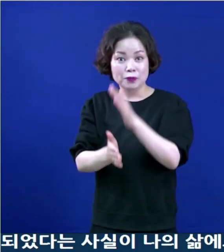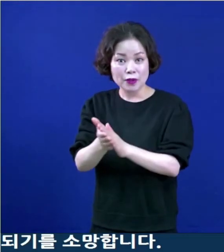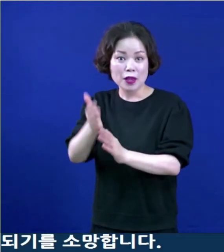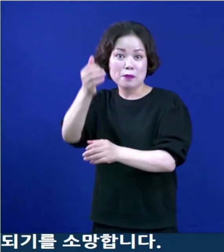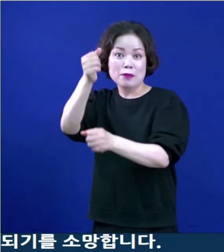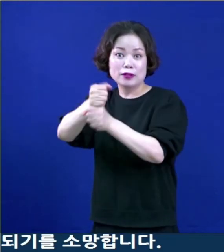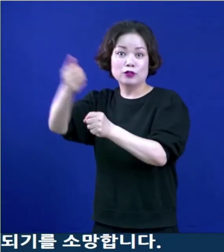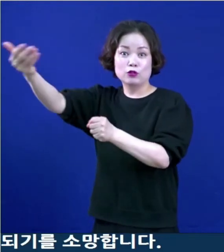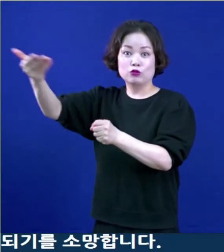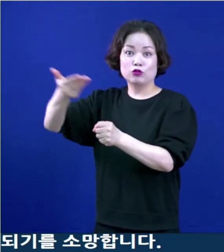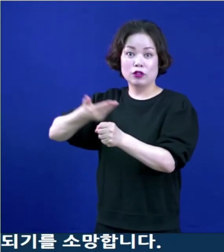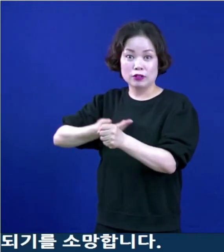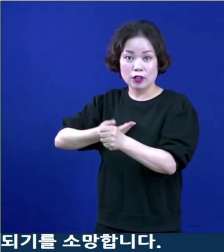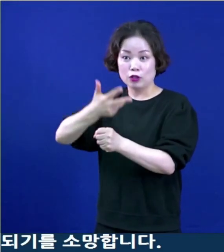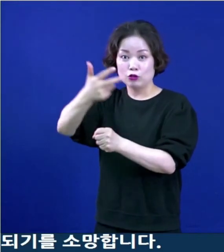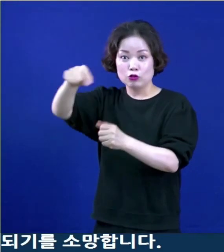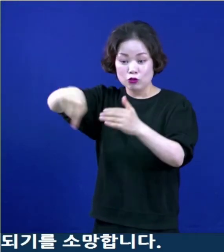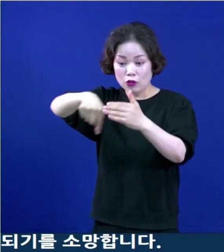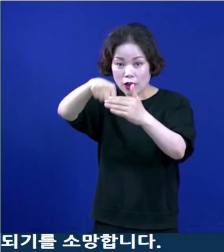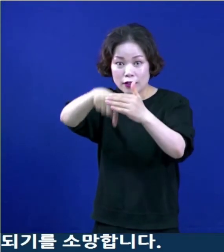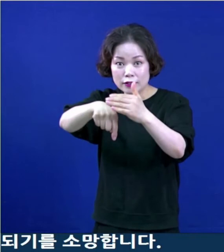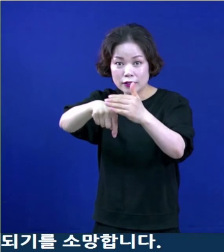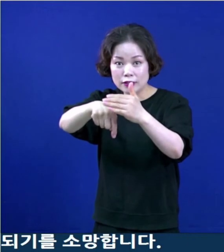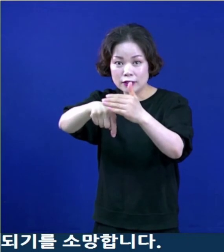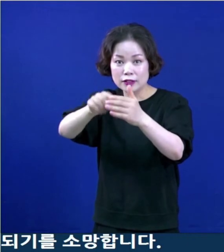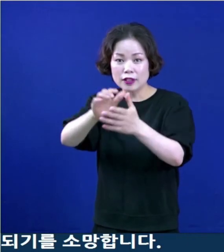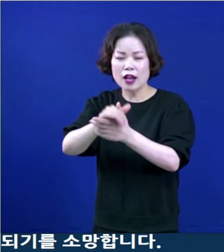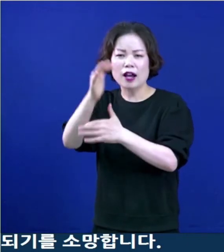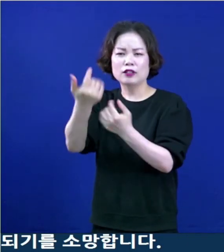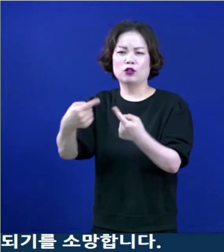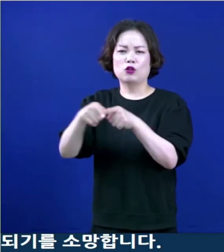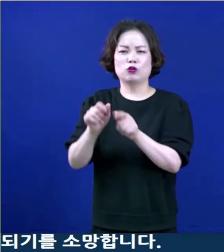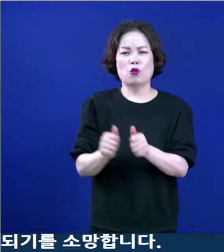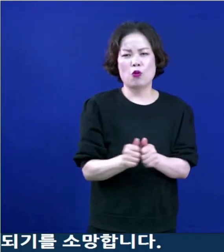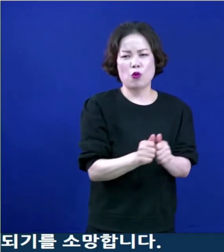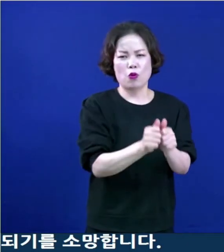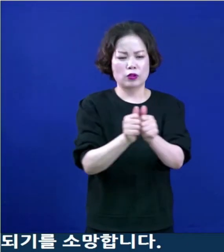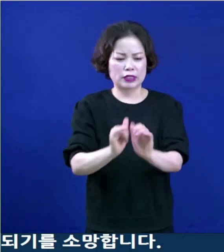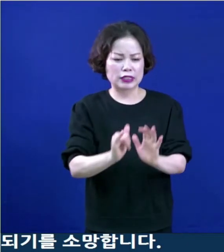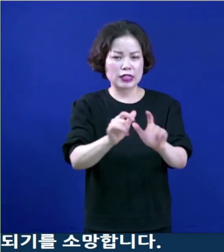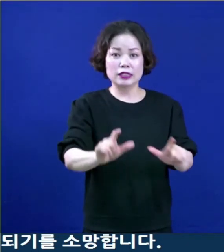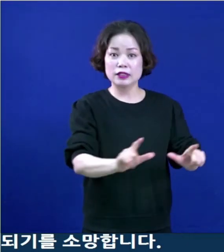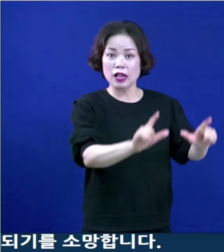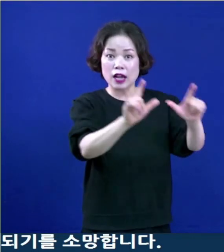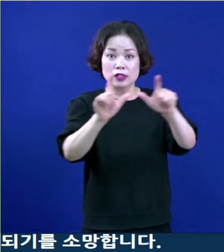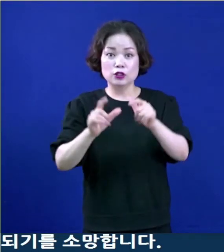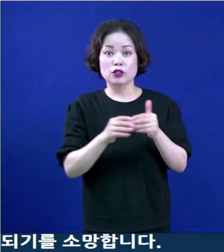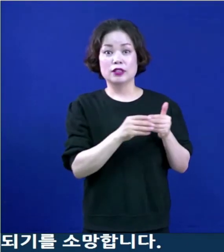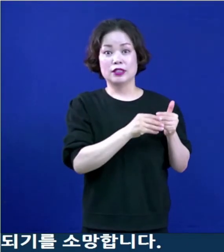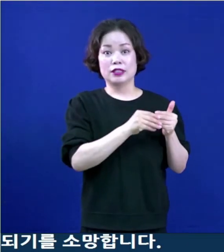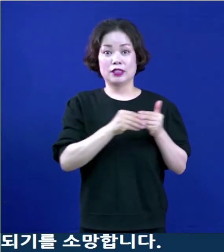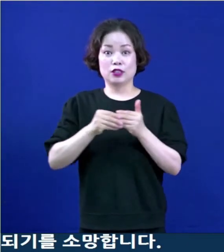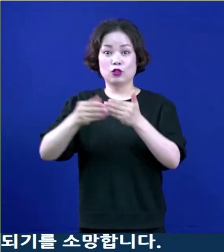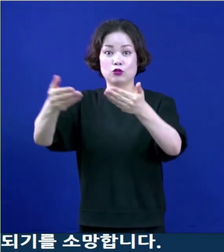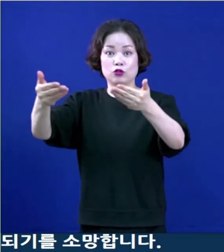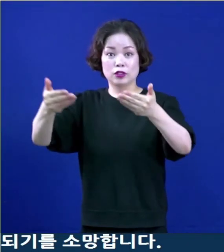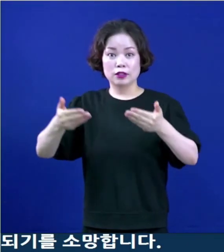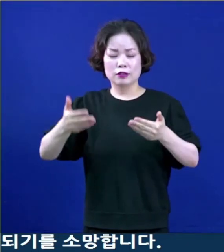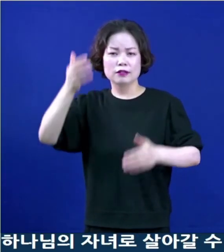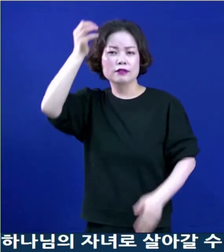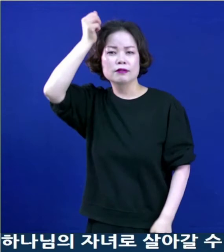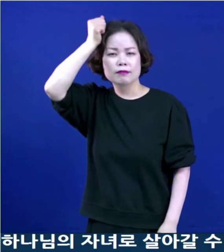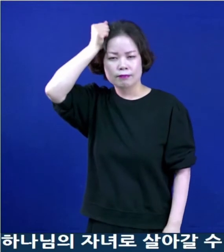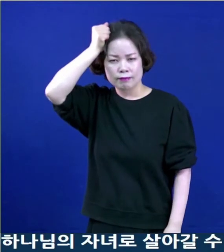만드셔서 주 안에서 하나님과 동행하는 삶을 이 세상 속에서 살 수 있도록 이끌어 주신다는 사실을